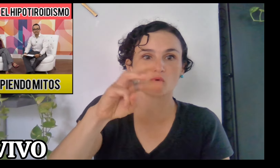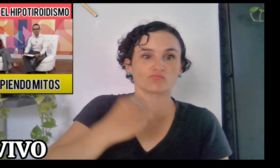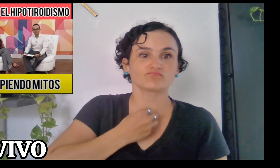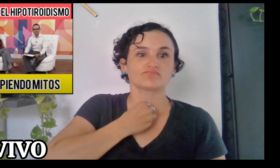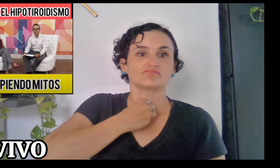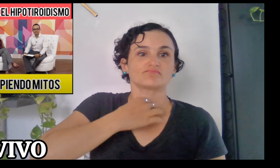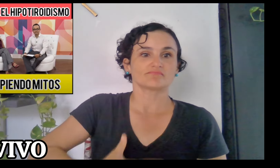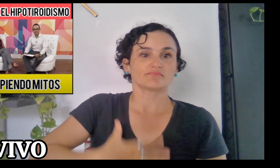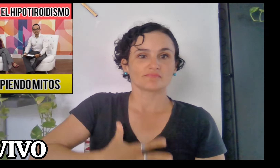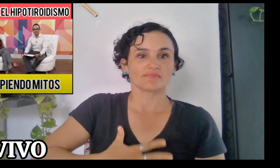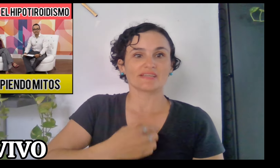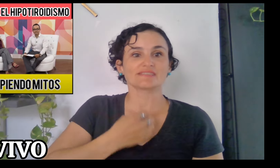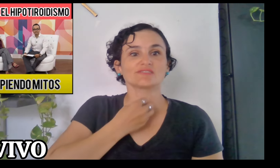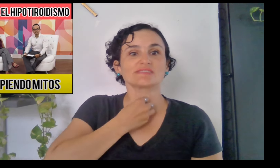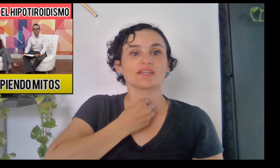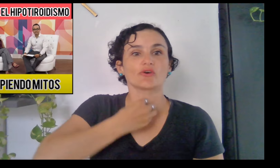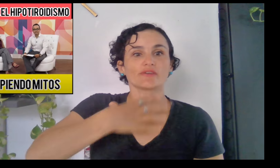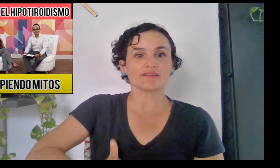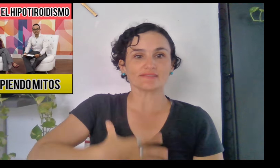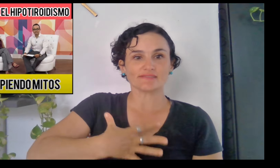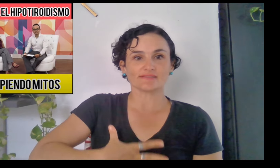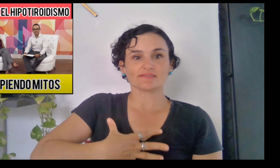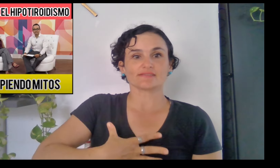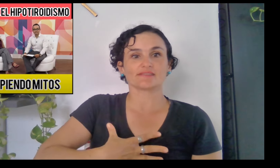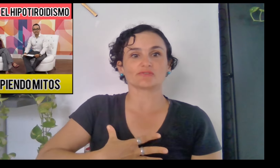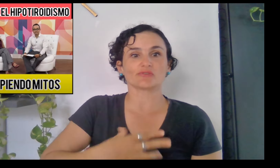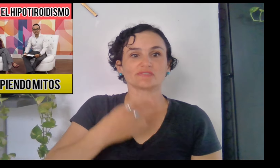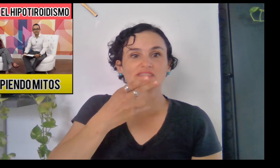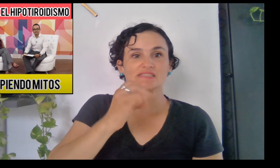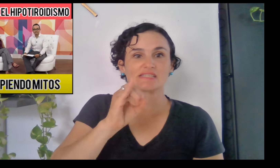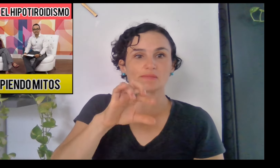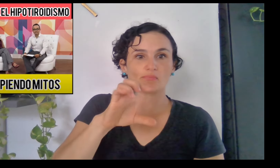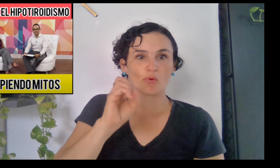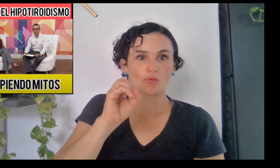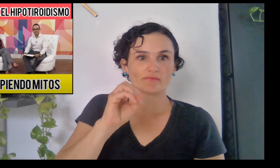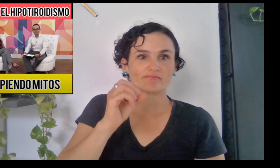hipotiroidismo. Esto es tiroides, entonces